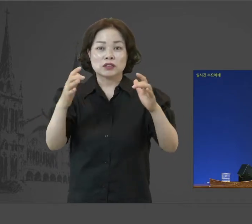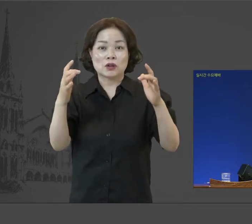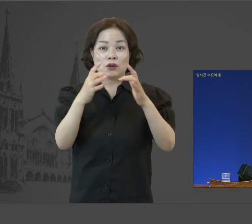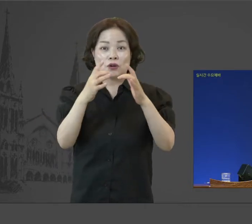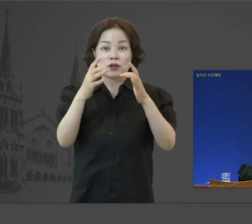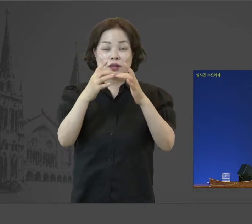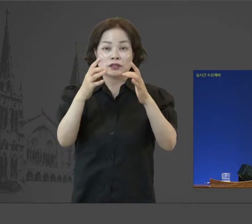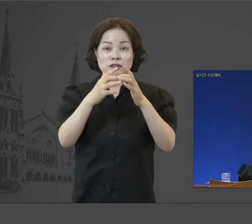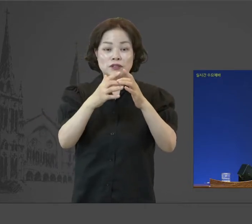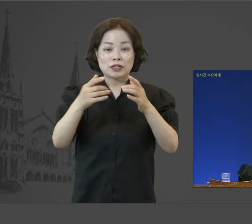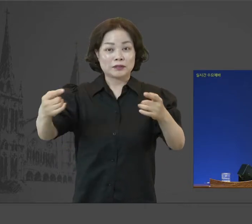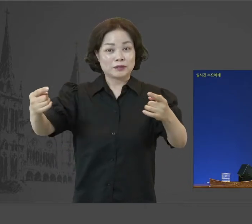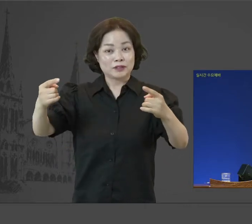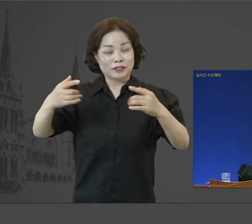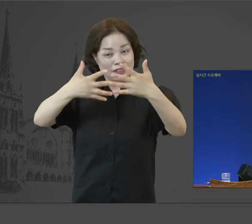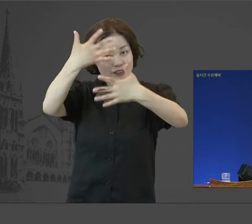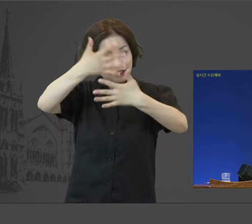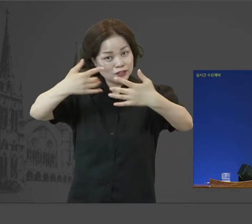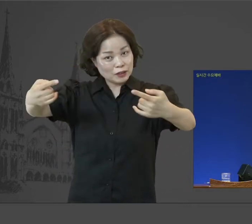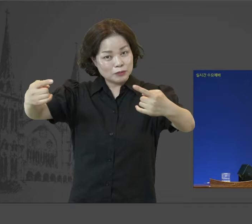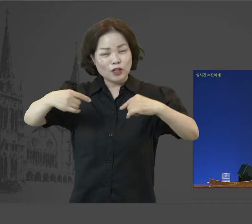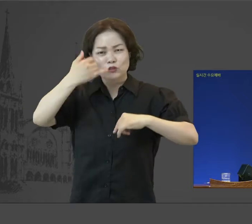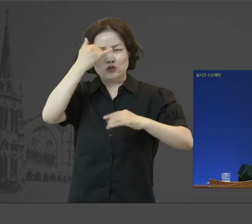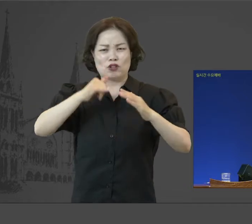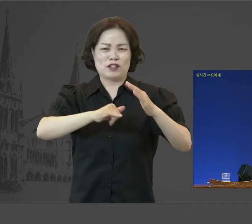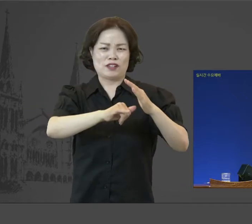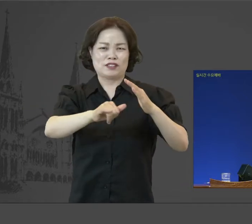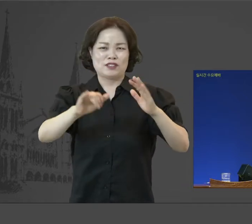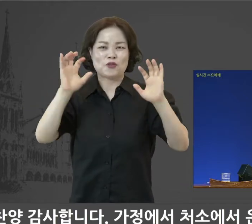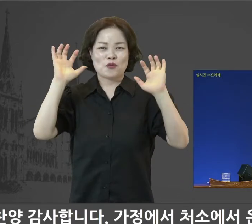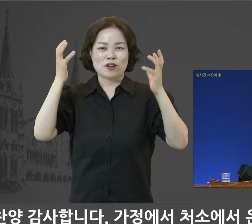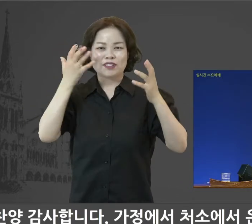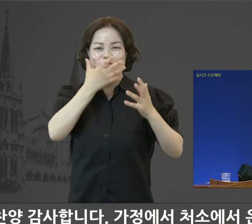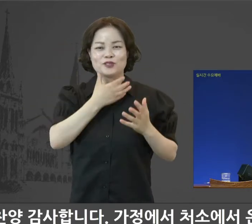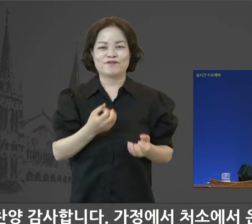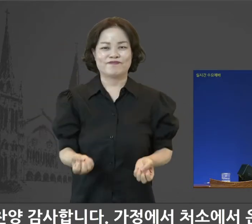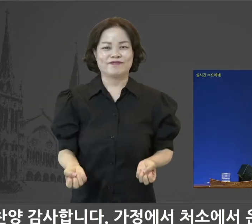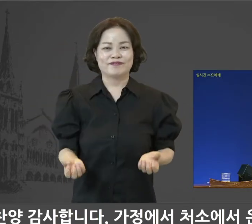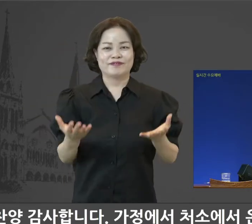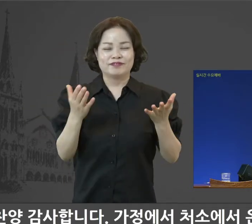예배 참석하신 모든 충현의 성도님들 환영하고 축복합니다.